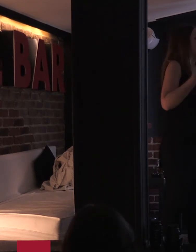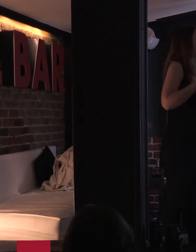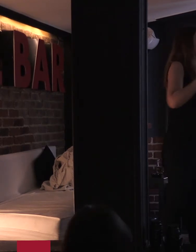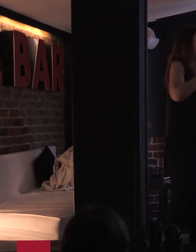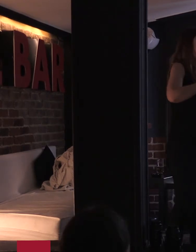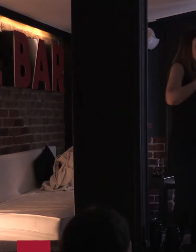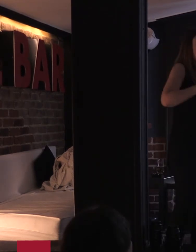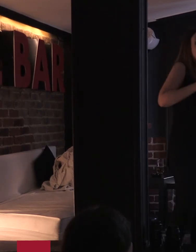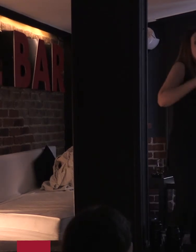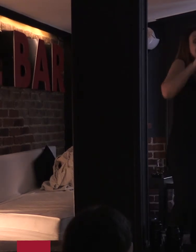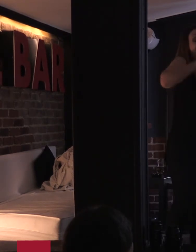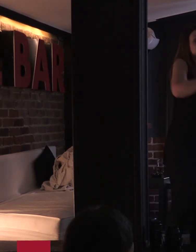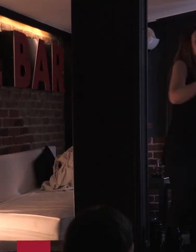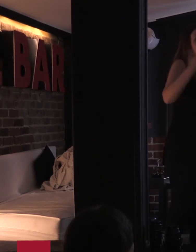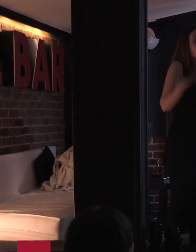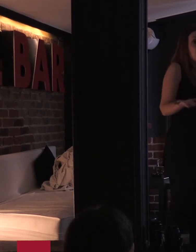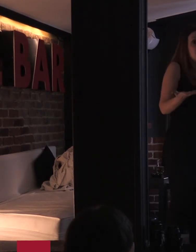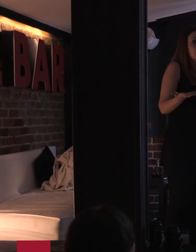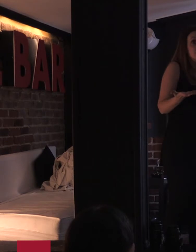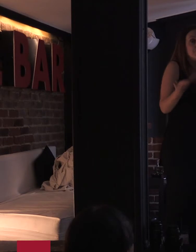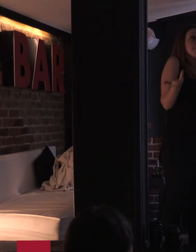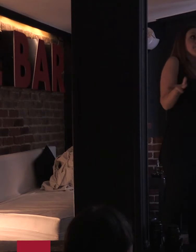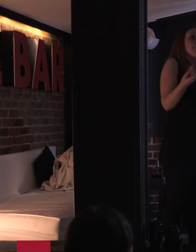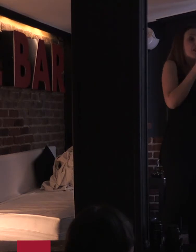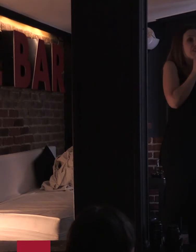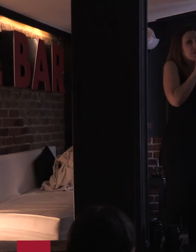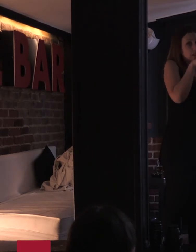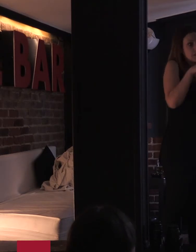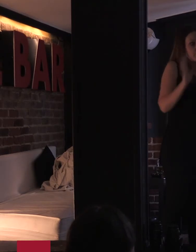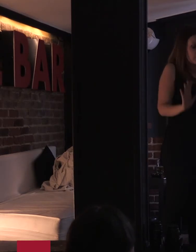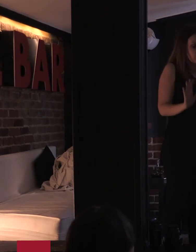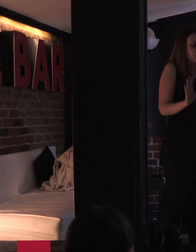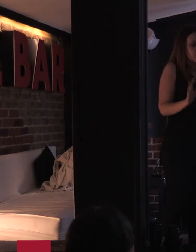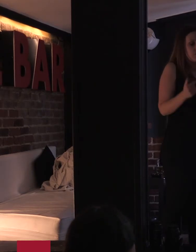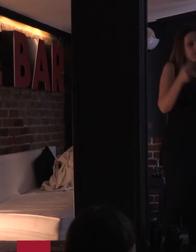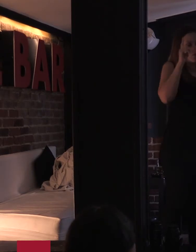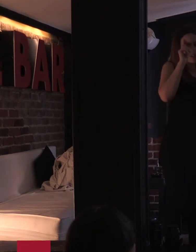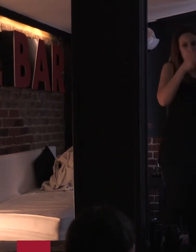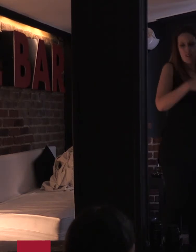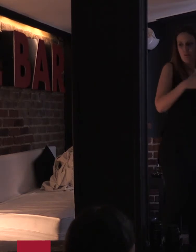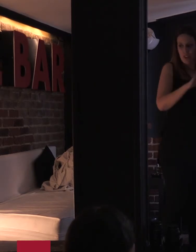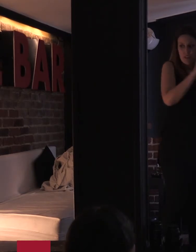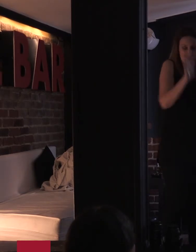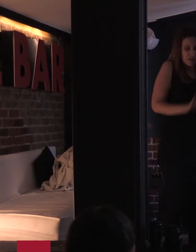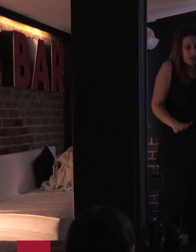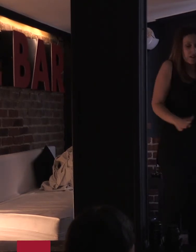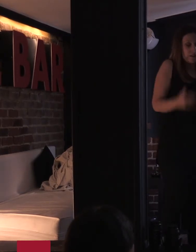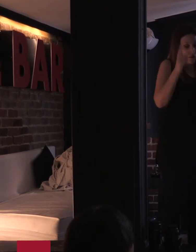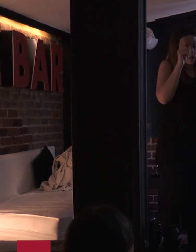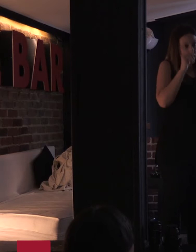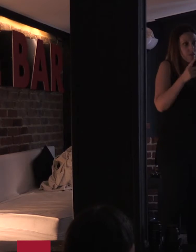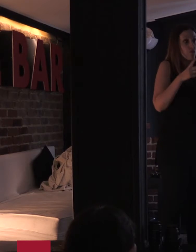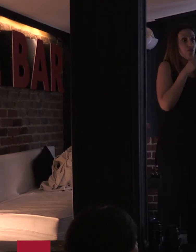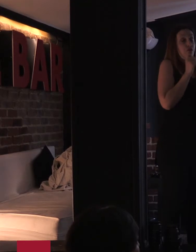qué problema van a ser. Es un poco complicado, pero no sabemos cuál va a ser el dispositivo final y por lo tanto, cosas como cómo lo vamos